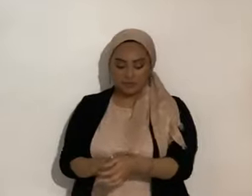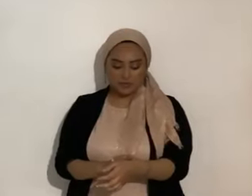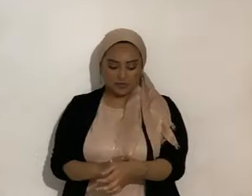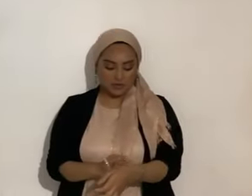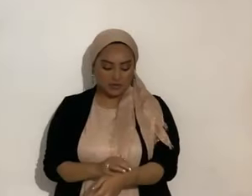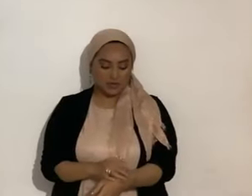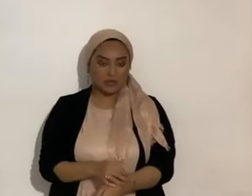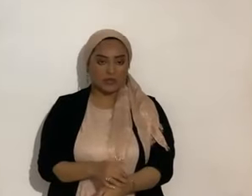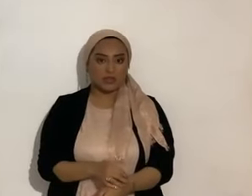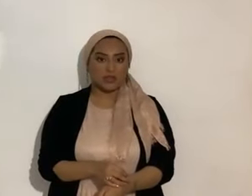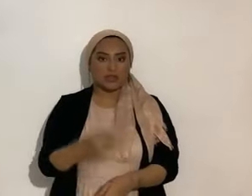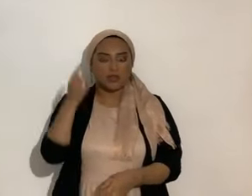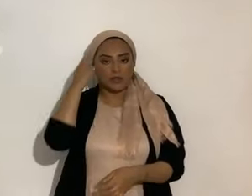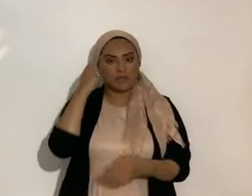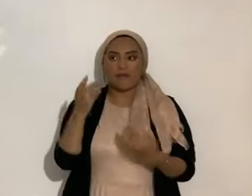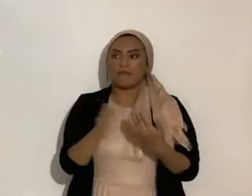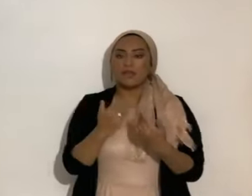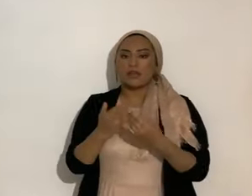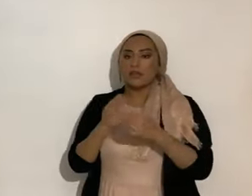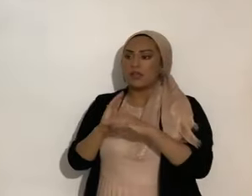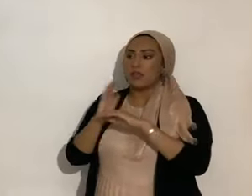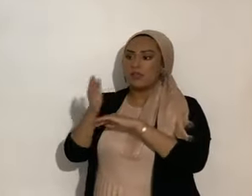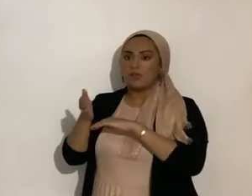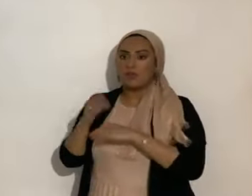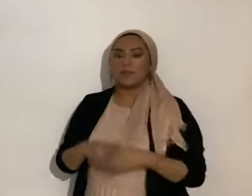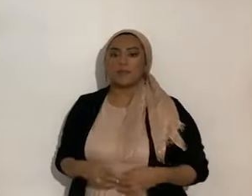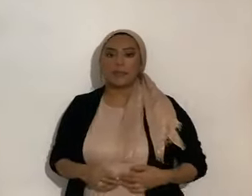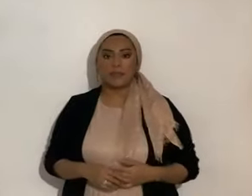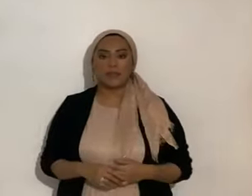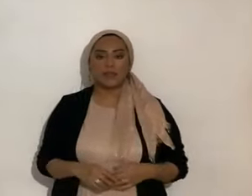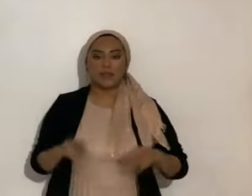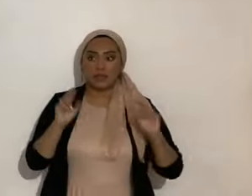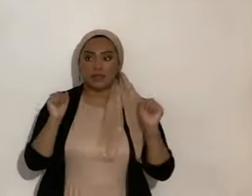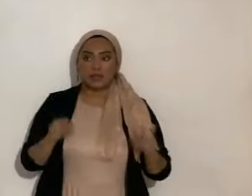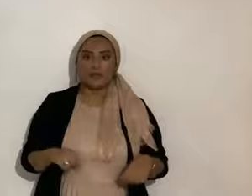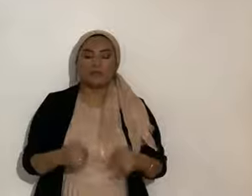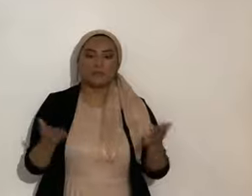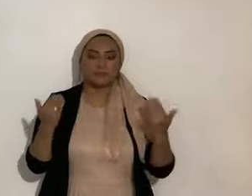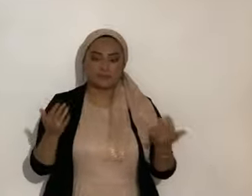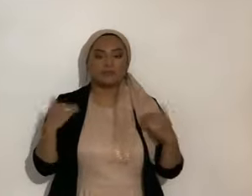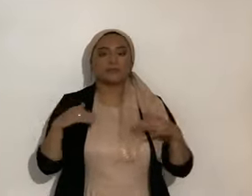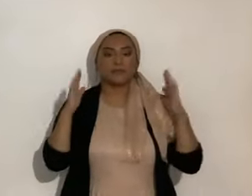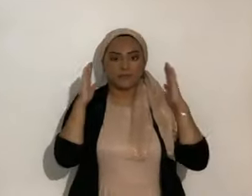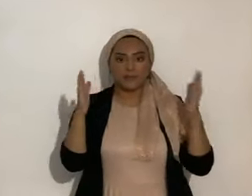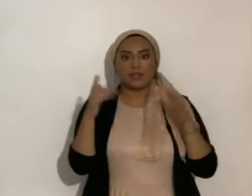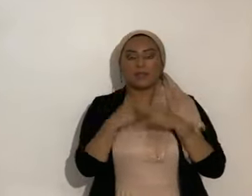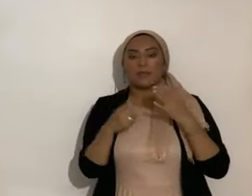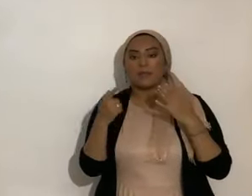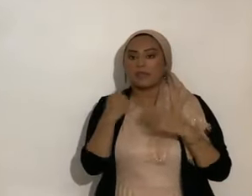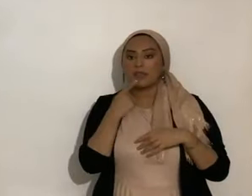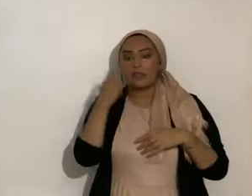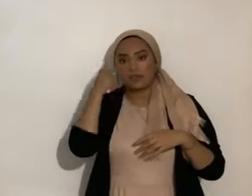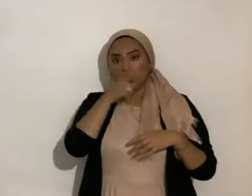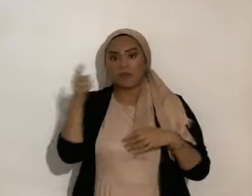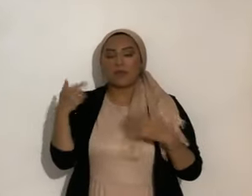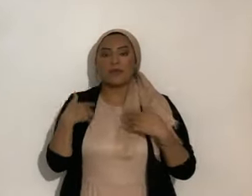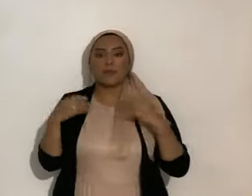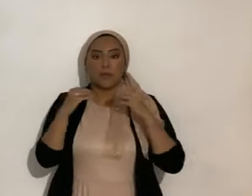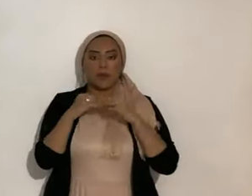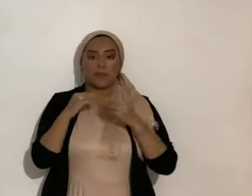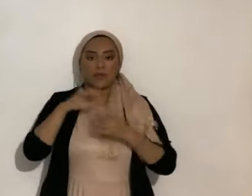Lo ve en cambio fácil de atravesar, si es que lo viera, porque ya puede. Ahora, mucha atención a lo que voy a decir para los que ya tienen más